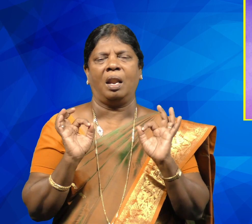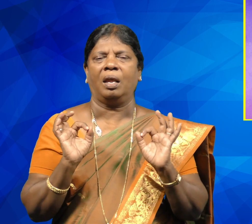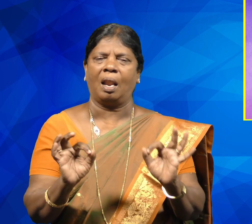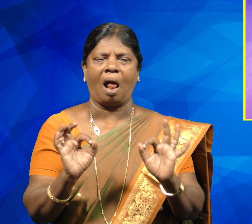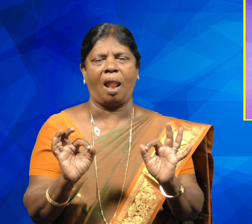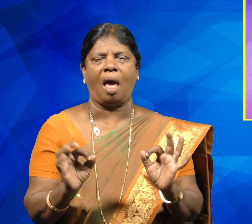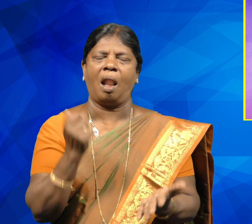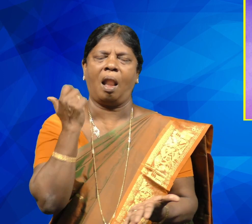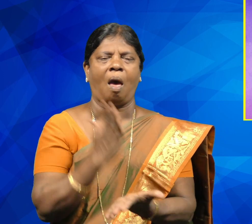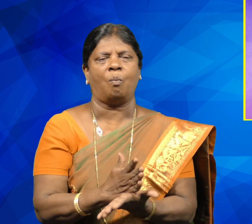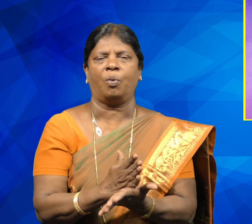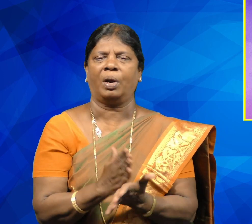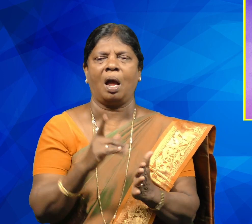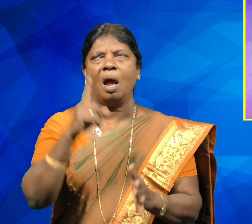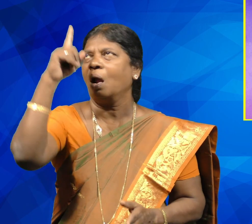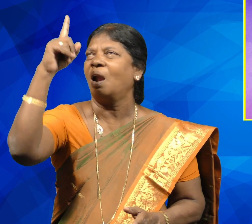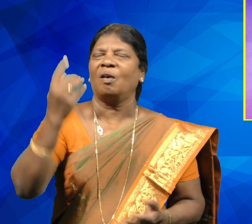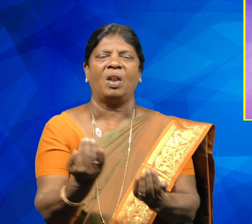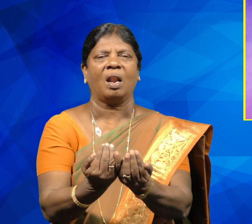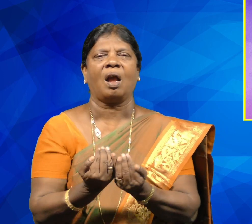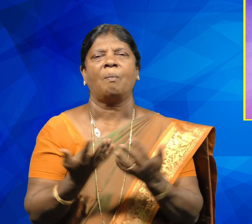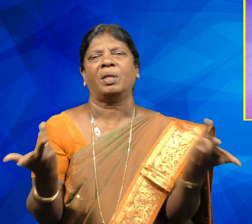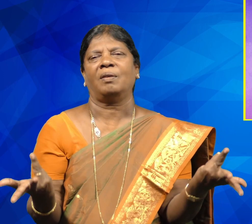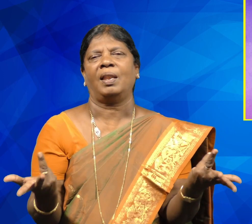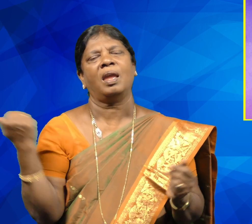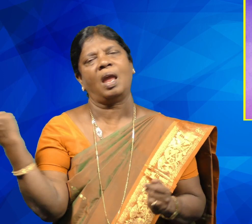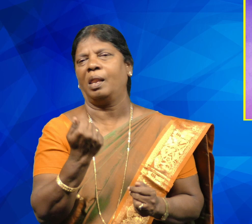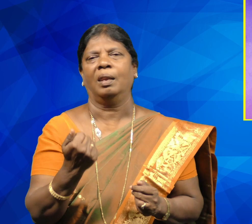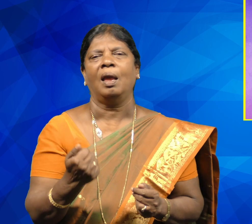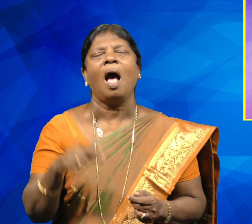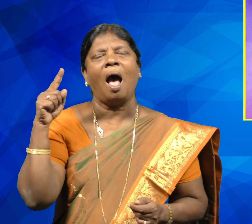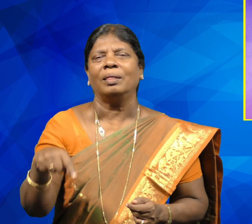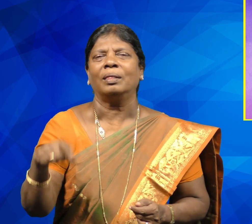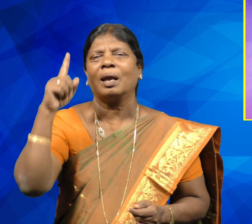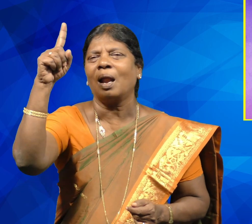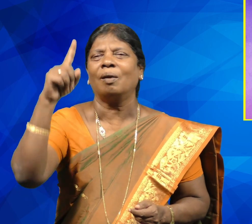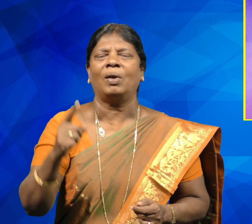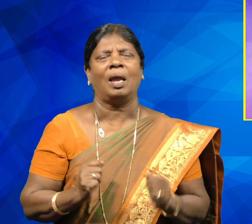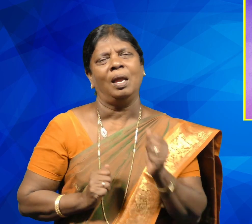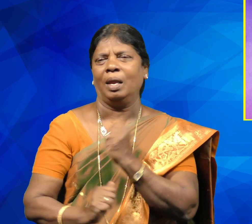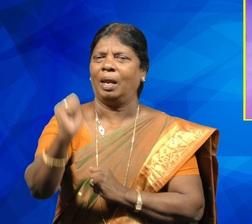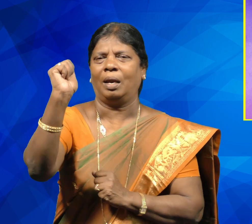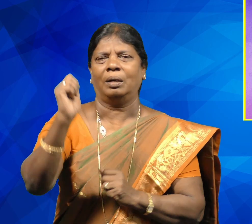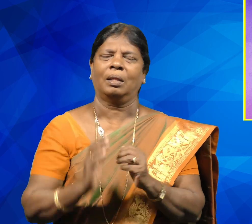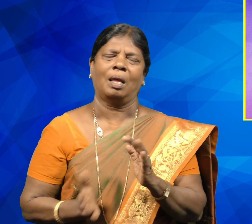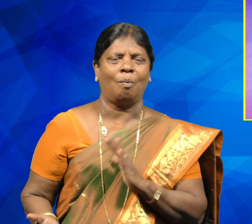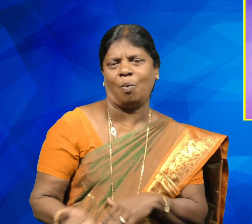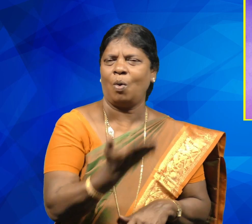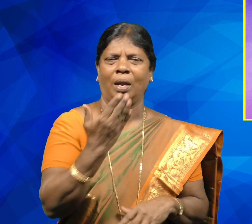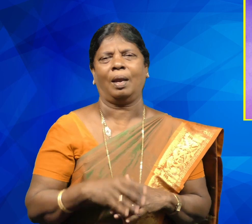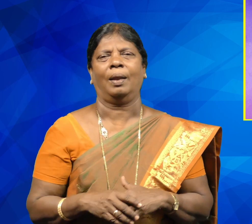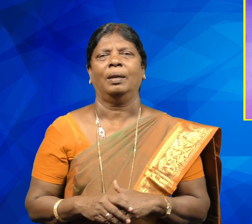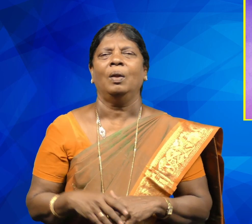ஏன் நீங்கள் நம்புகிற கடவுள் உங்களை காப்பாற்றவில்லை? அந்த கடவுளை வேண்டிக் கொண்டுதானே